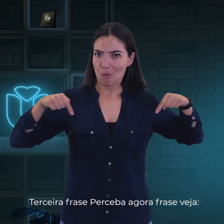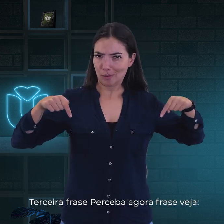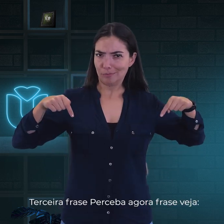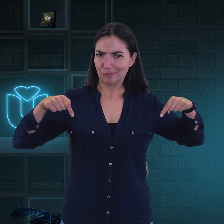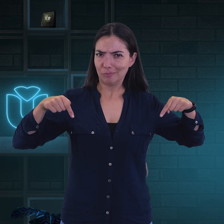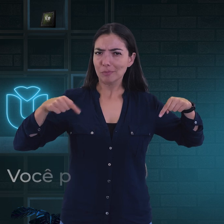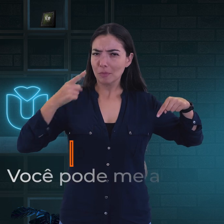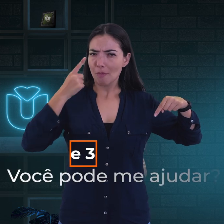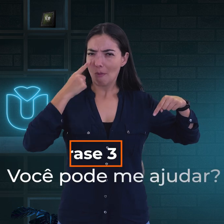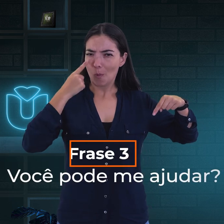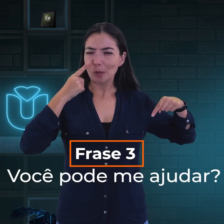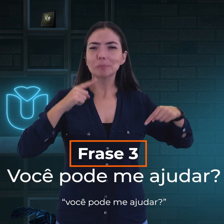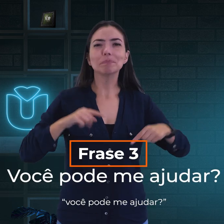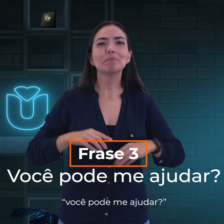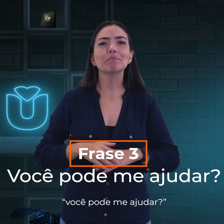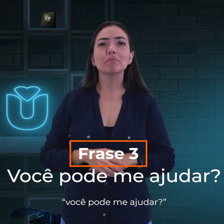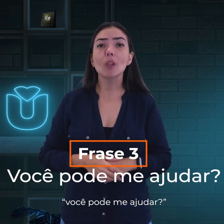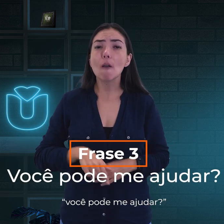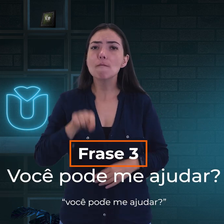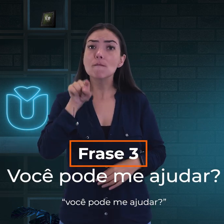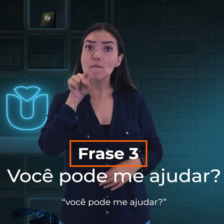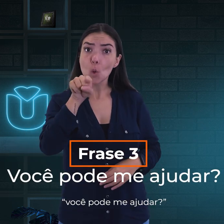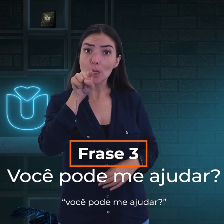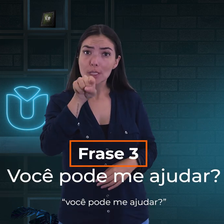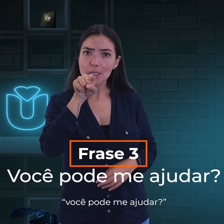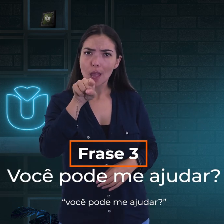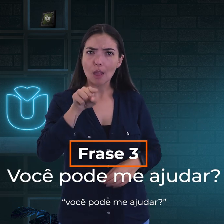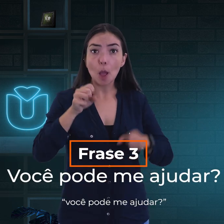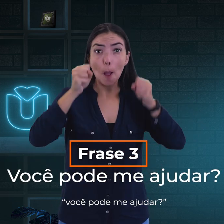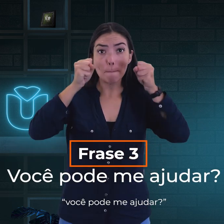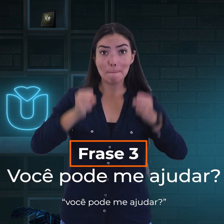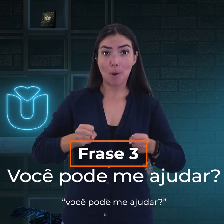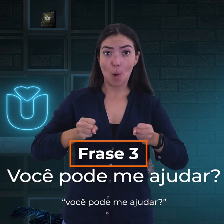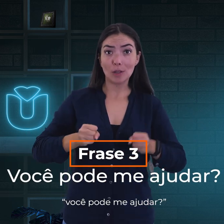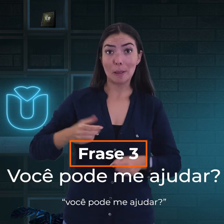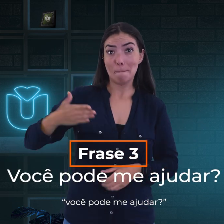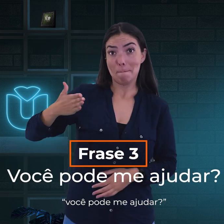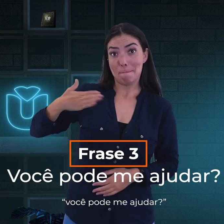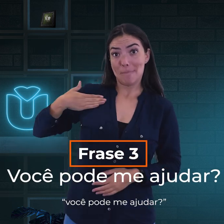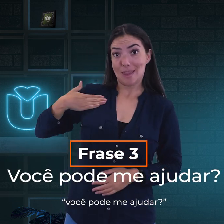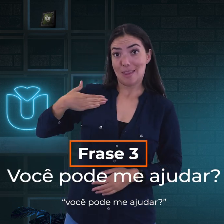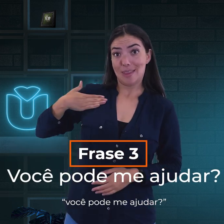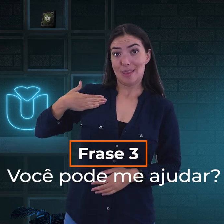Veja. Você pode me ajudar?